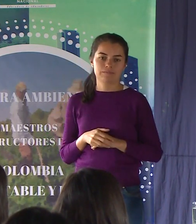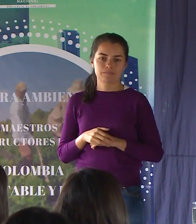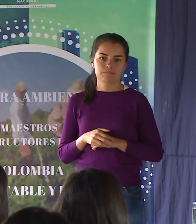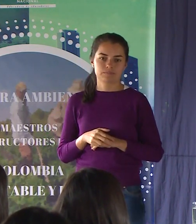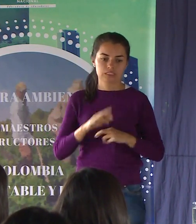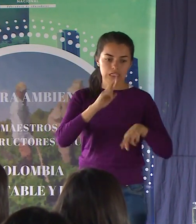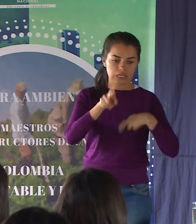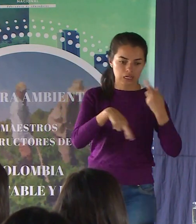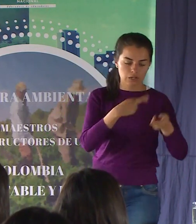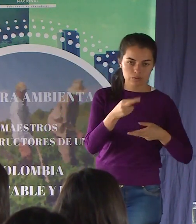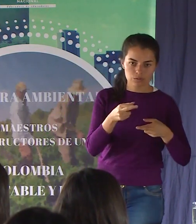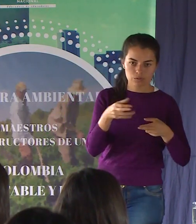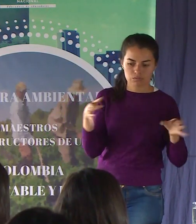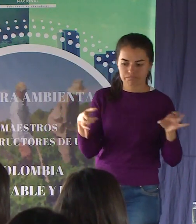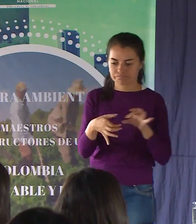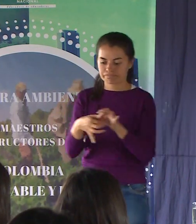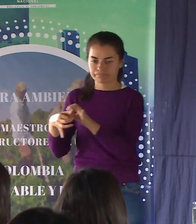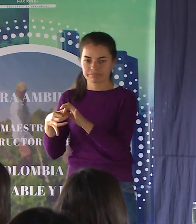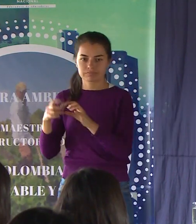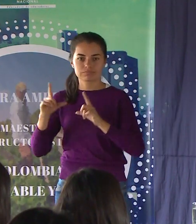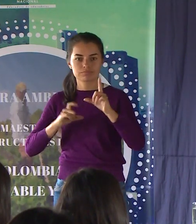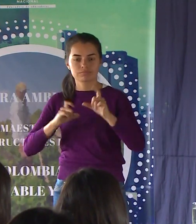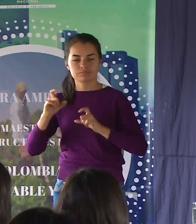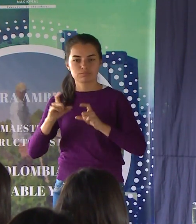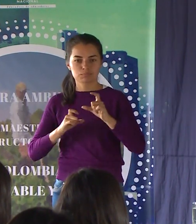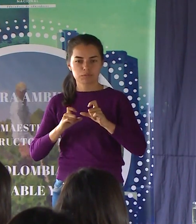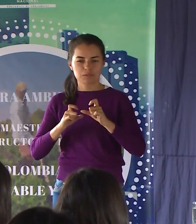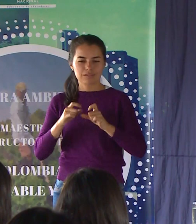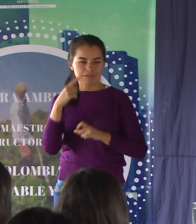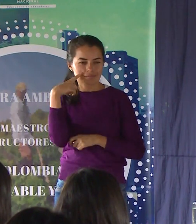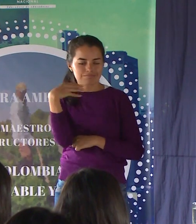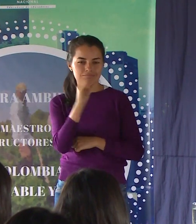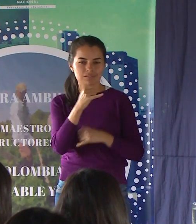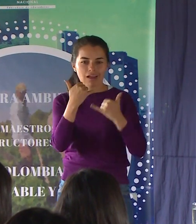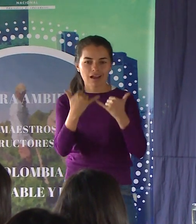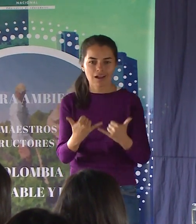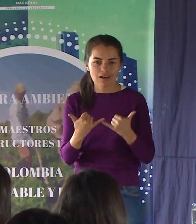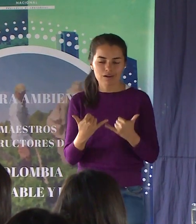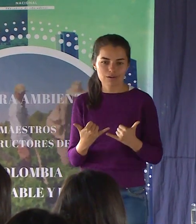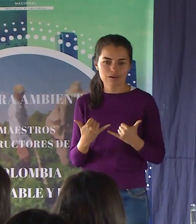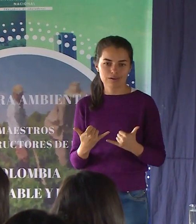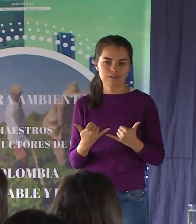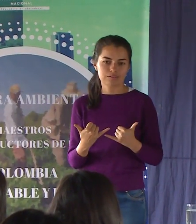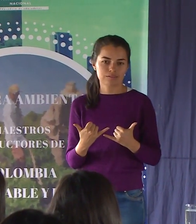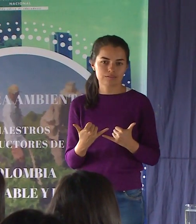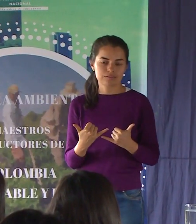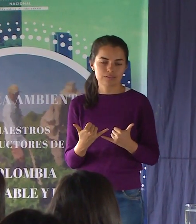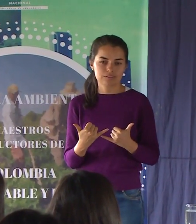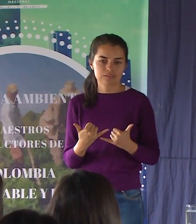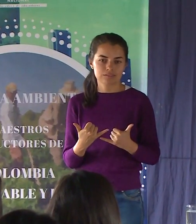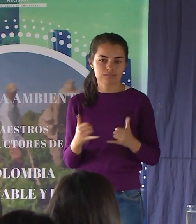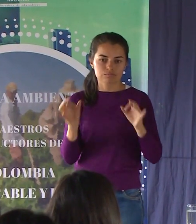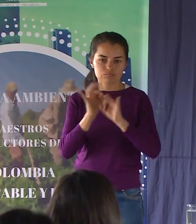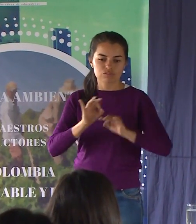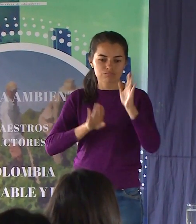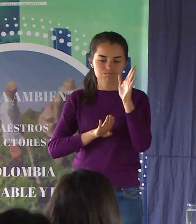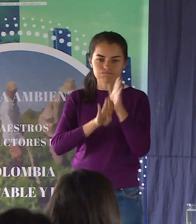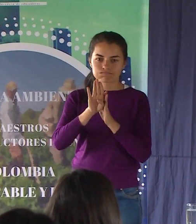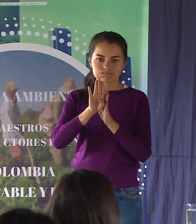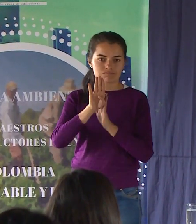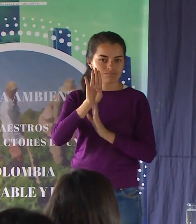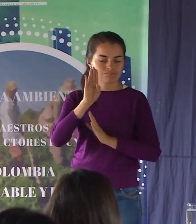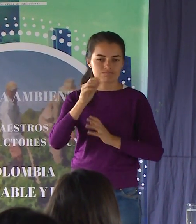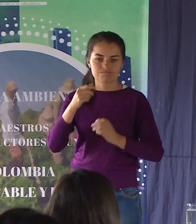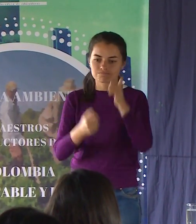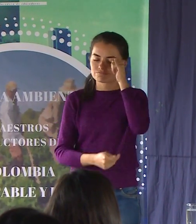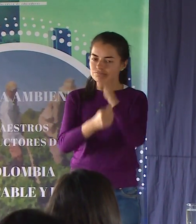tanto la recreación y el turismo, si ustedes se dan cuenta, terminan siendo hoy en día uno de los motores económicos más